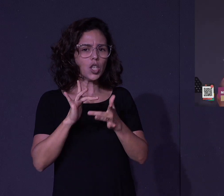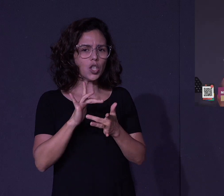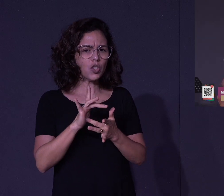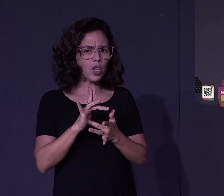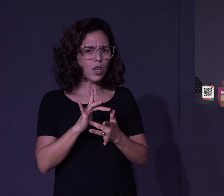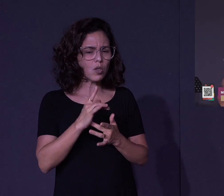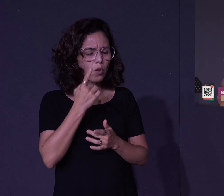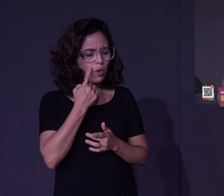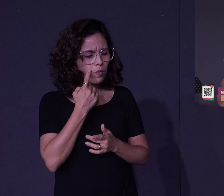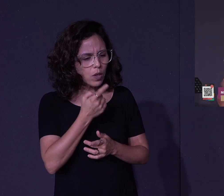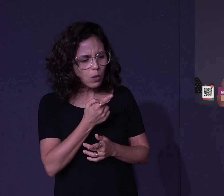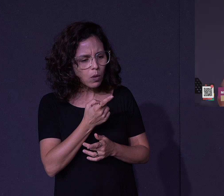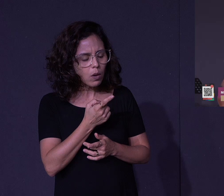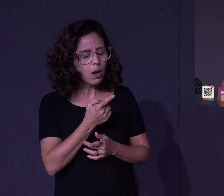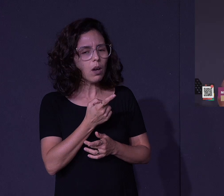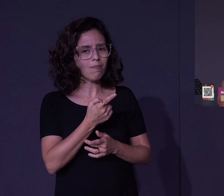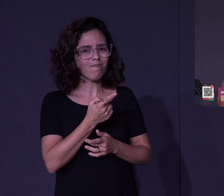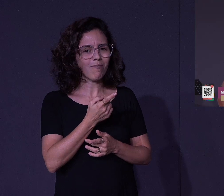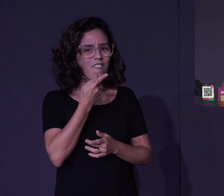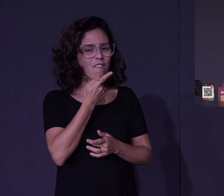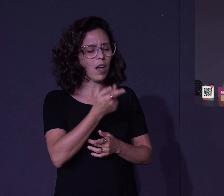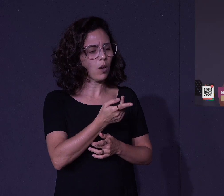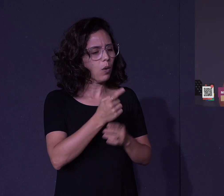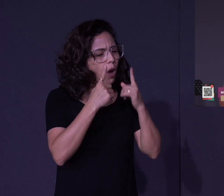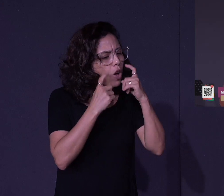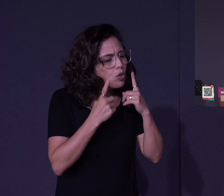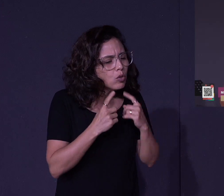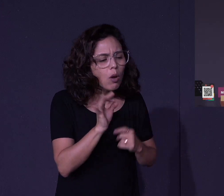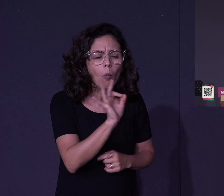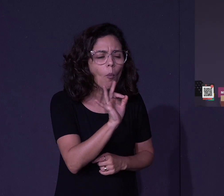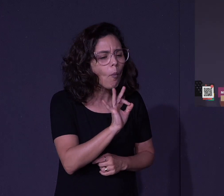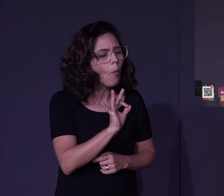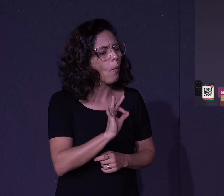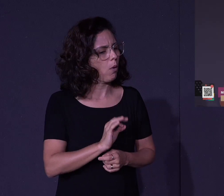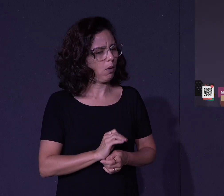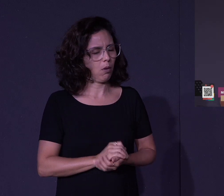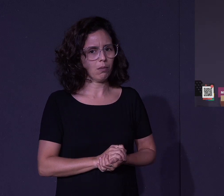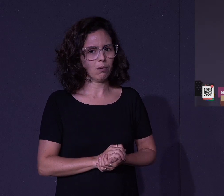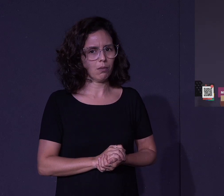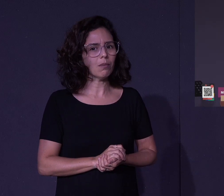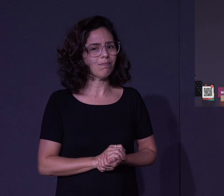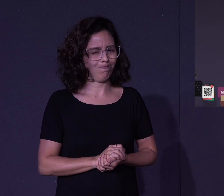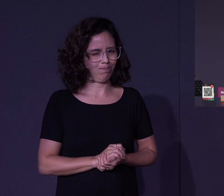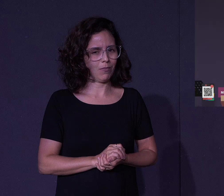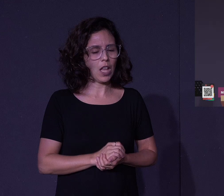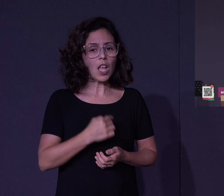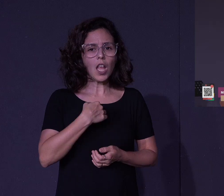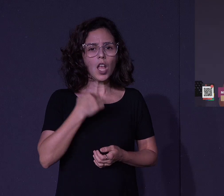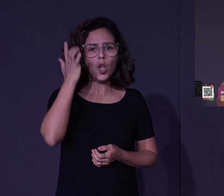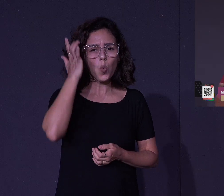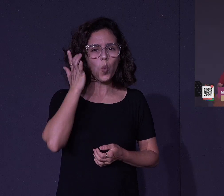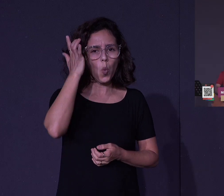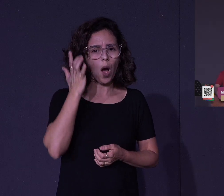educação. Porque a gente vai a um velório, alguma coisa, a gente diz meus sentimentos, a gente às vezes não fala nada, a gente dá um abraço, a